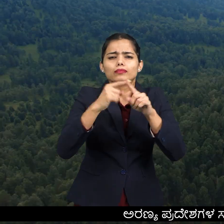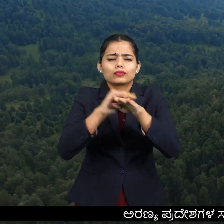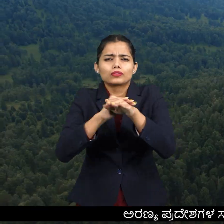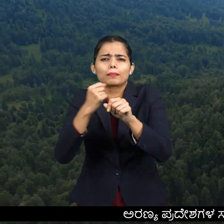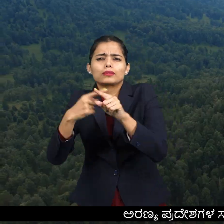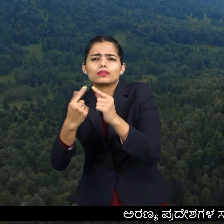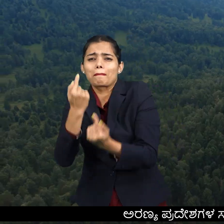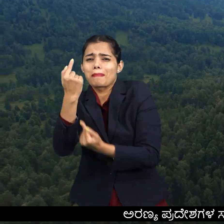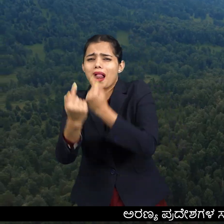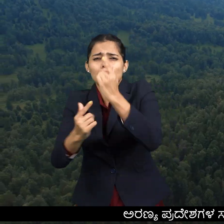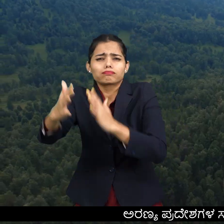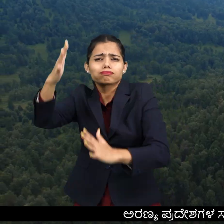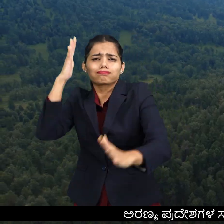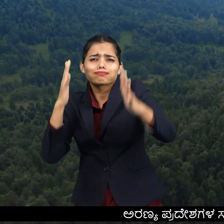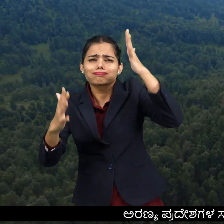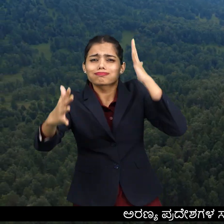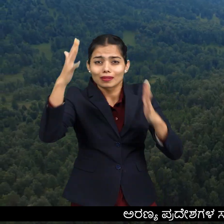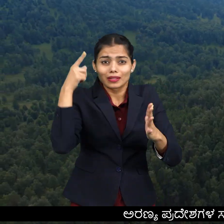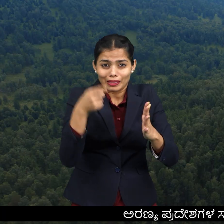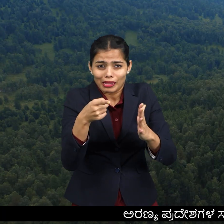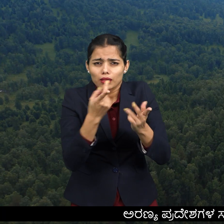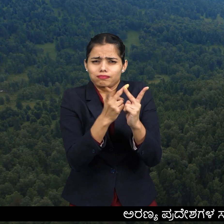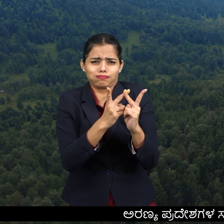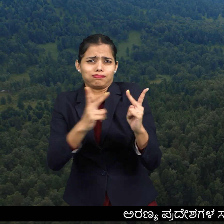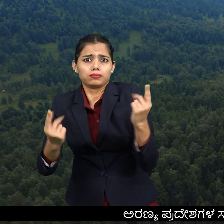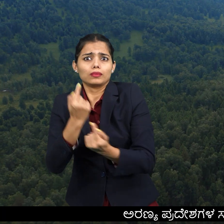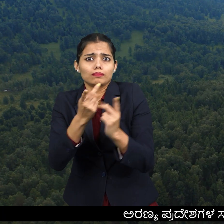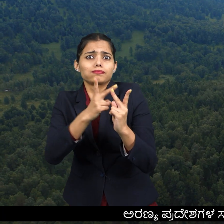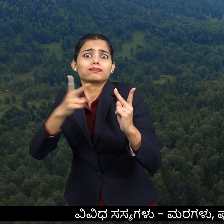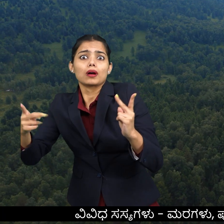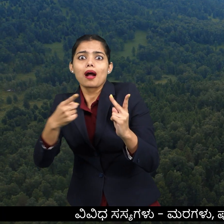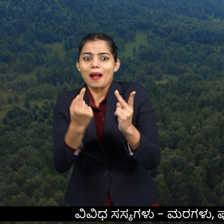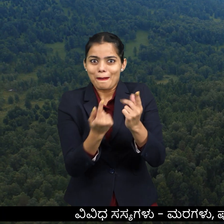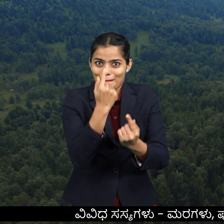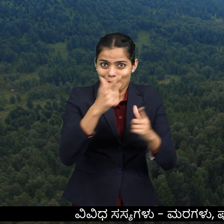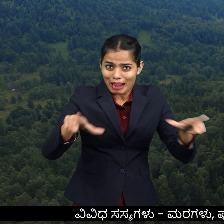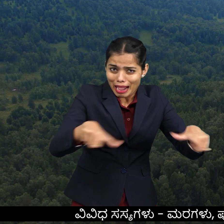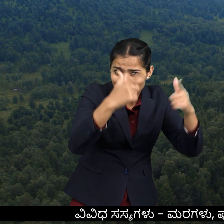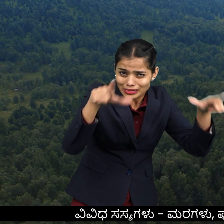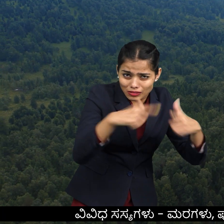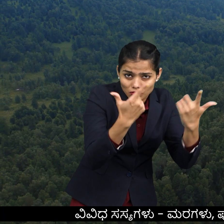ಅರಣ್ಯ ಪ್ರದೇಶಗಳ ಸಸ್ಯಗಳಲ್ಲಿ ಹೊಂದಾಣಿಕೆ. ವಿವಿಧ ಸಸ್ಯಗಳು,